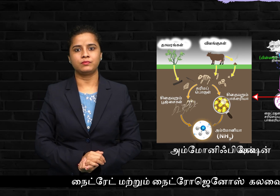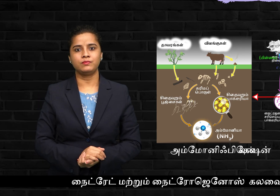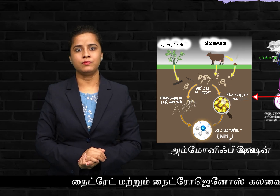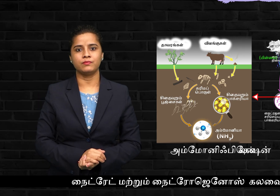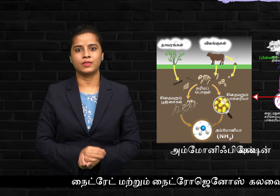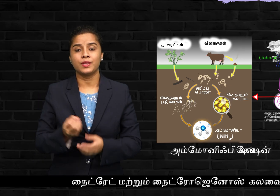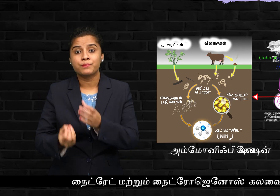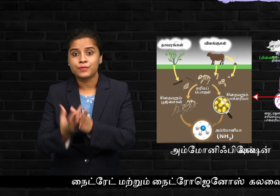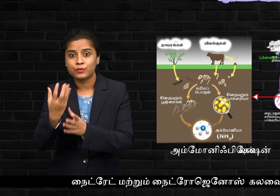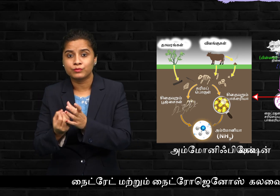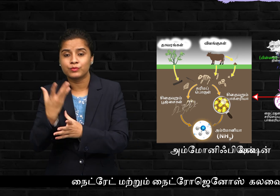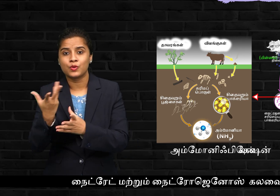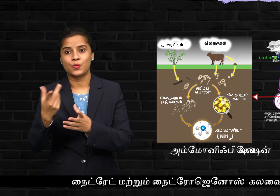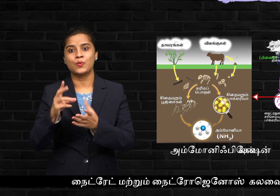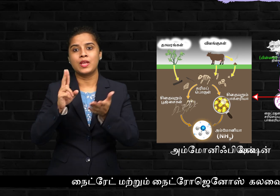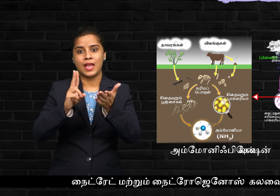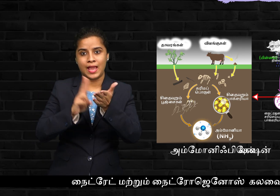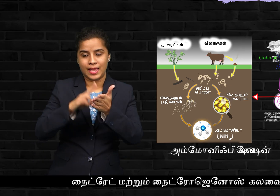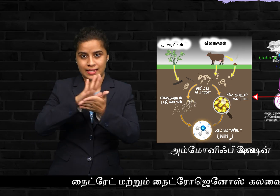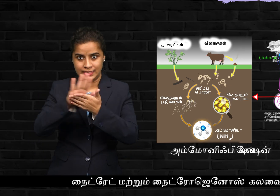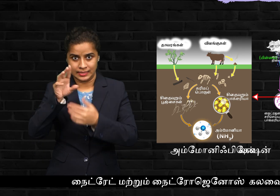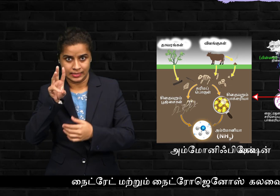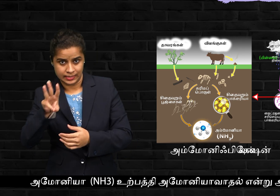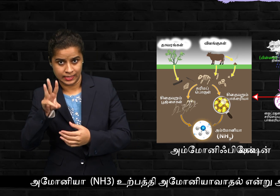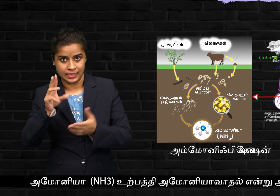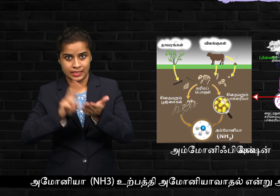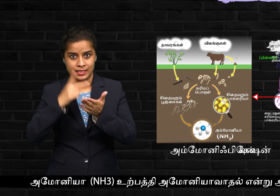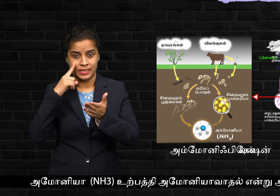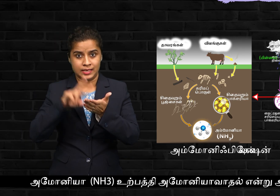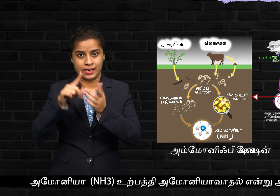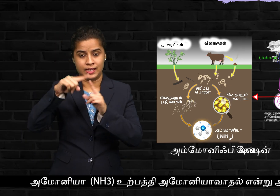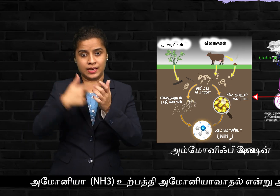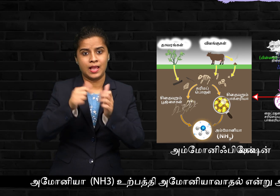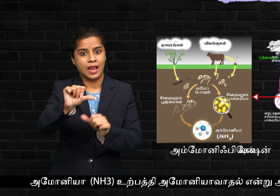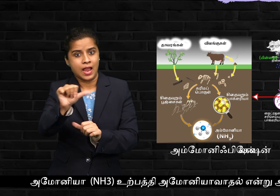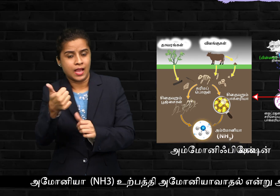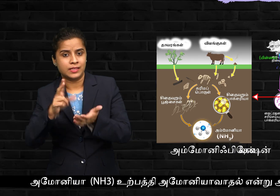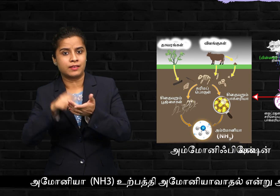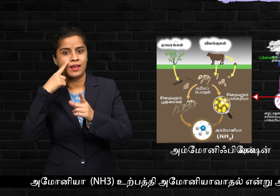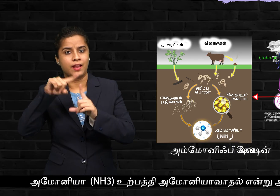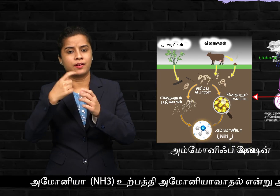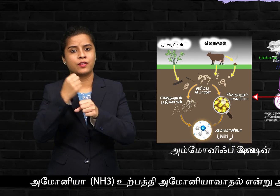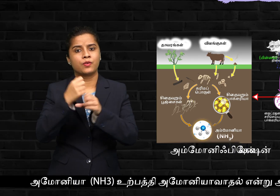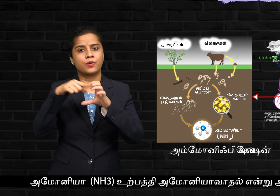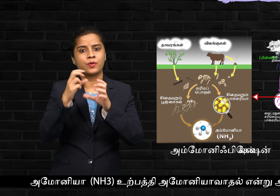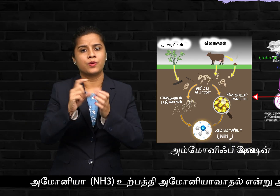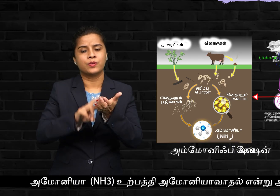நைட்ரேட் மற்றும் நைட்ரோஜோனஸ் கலவையிலிருந்து அமோனியா, அதாவது ஆங்கிலத்தில்